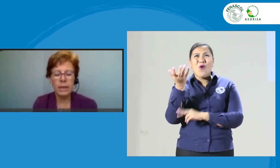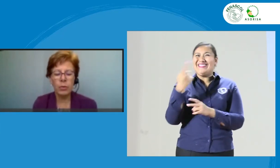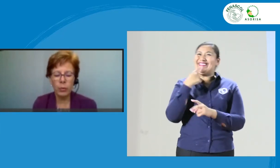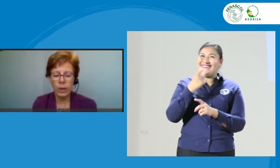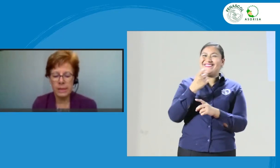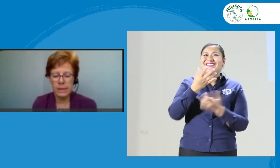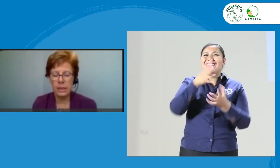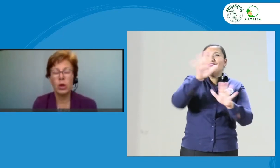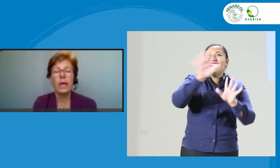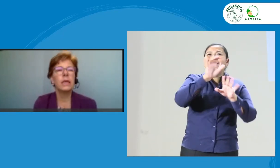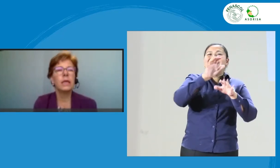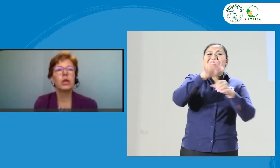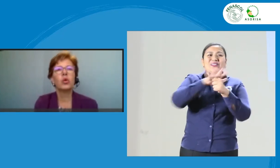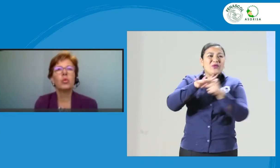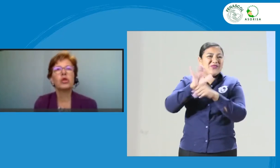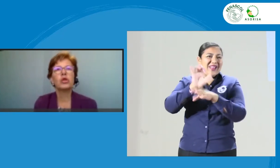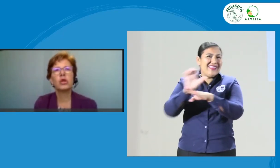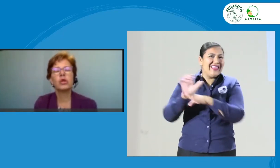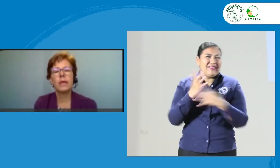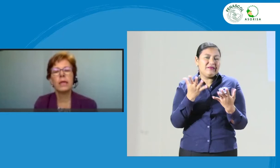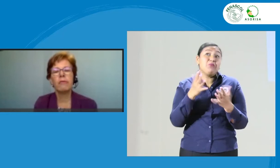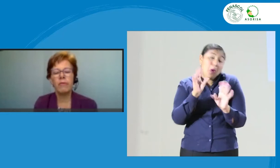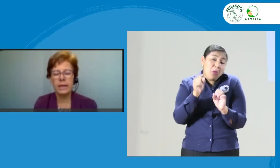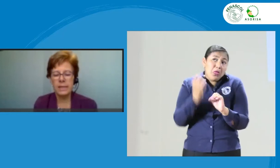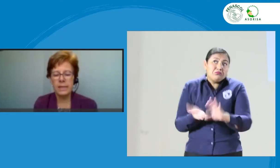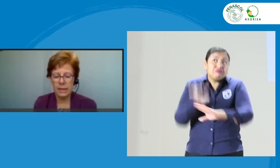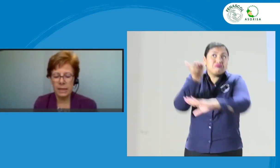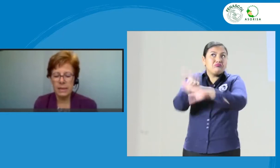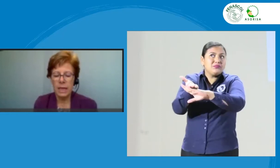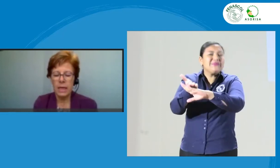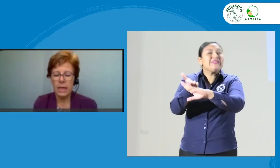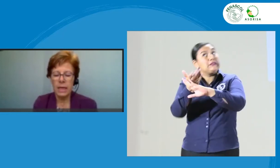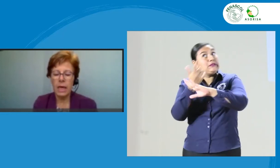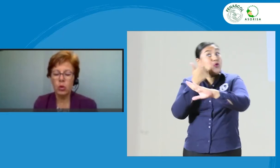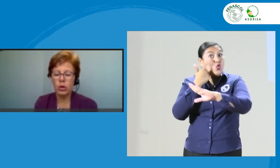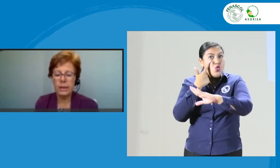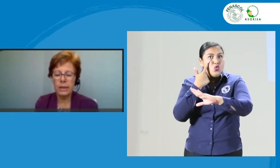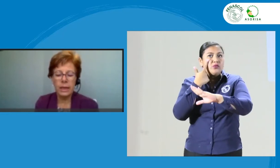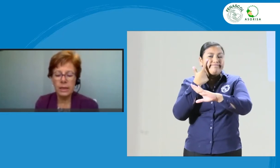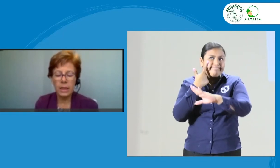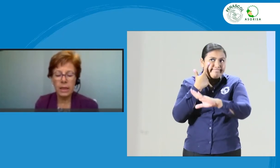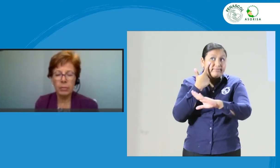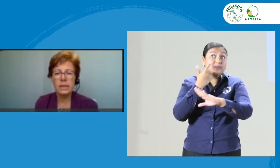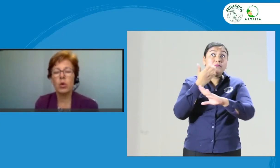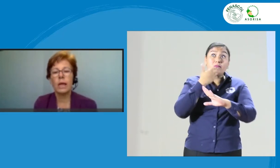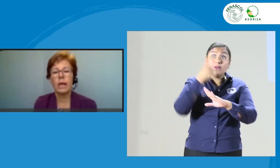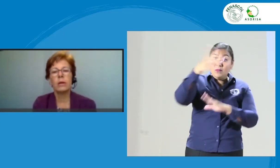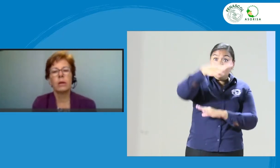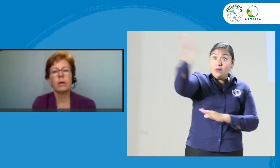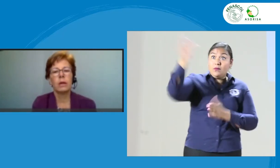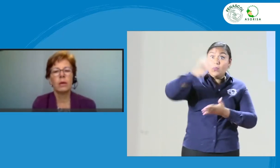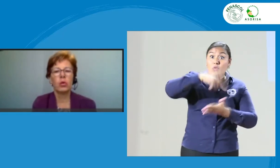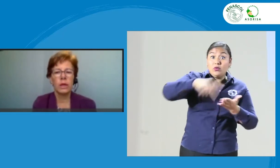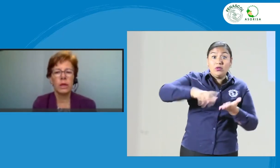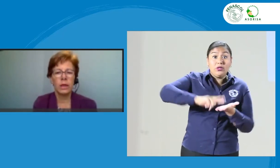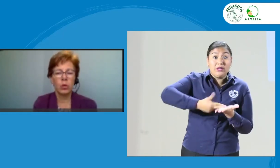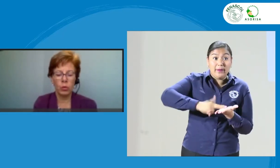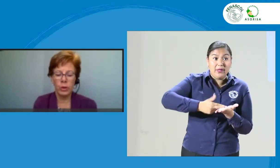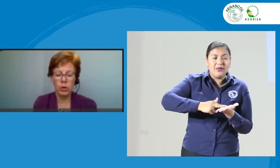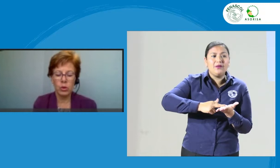proponérselo. Y de todos modos a ellos hay que enfatizarles que al contratar intérpretes lo hagan contratando personas